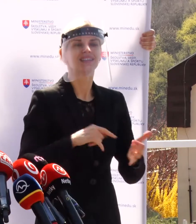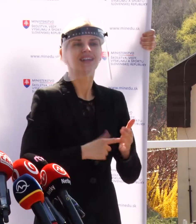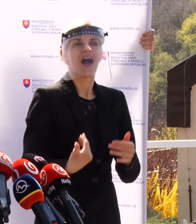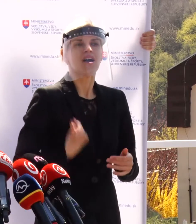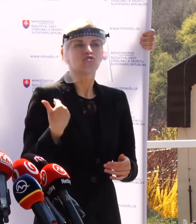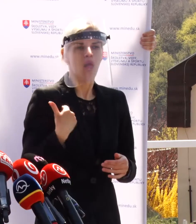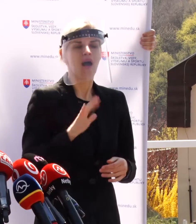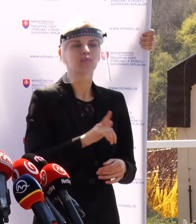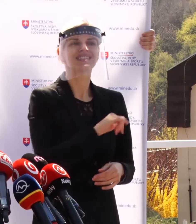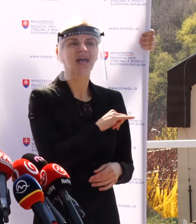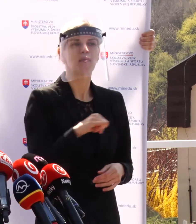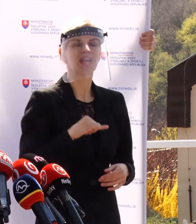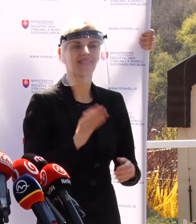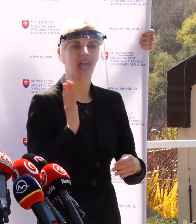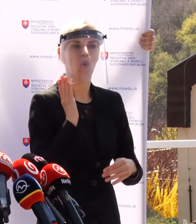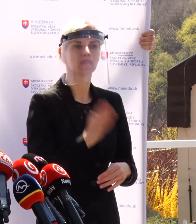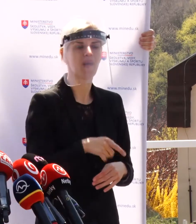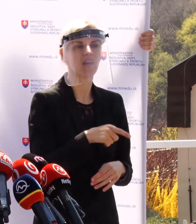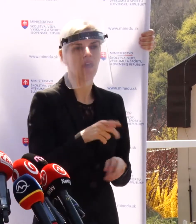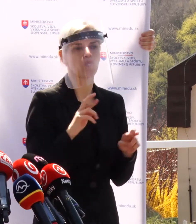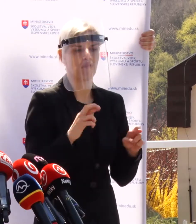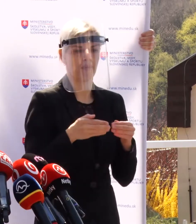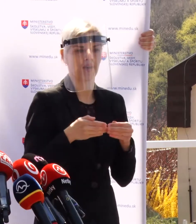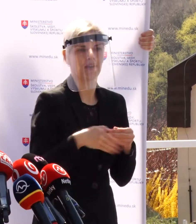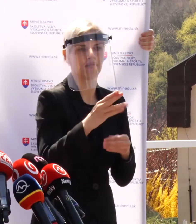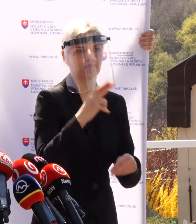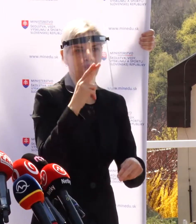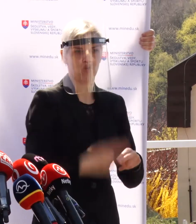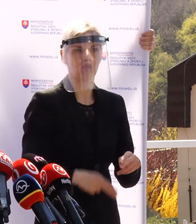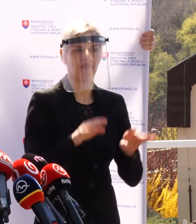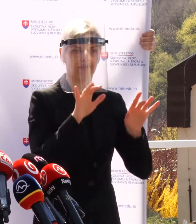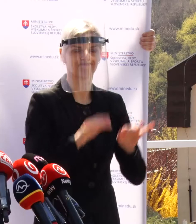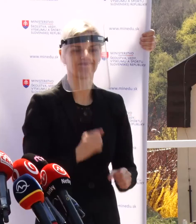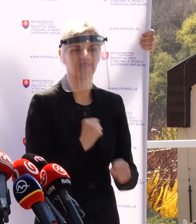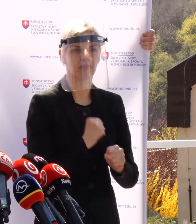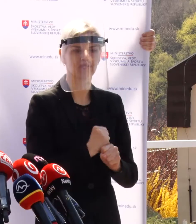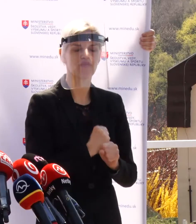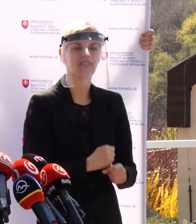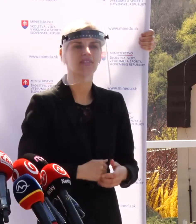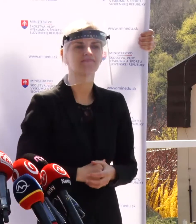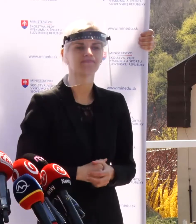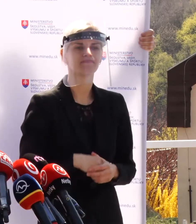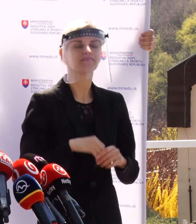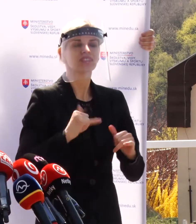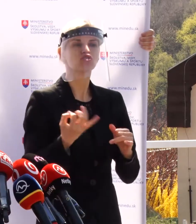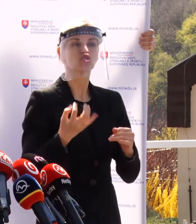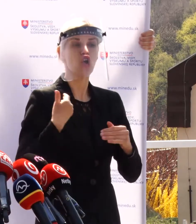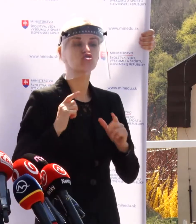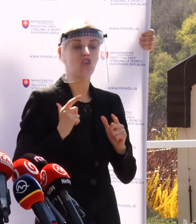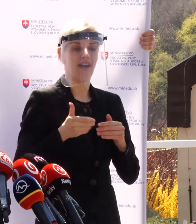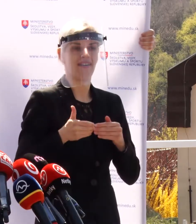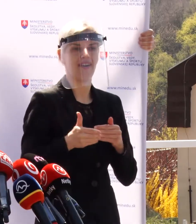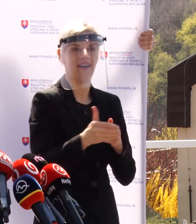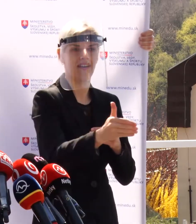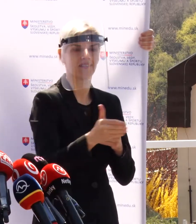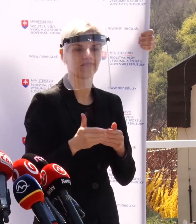vydané samostatné usmernenie a dúfame, že v dohľadnej dobe. Ja iba v krátkosti spomeniem, že čo nás čaká, ako už spomínal pán minister,